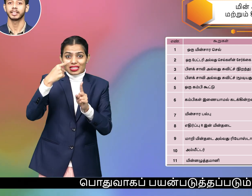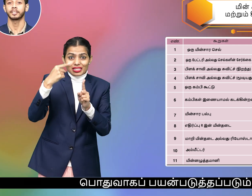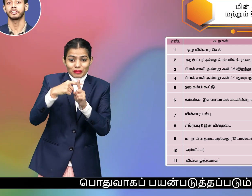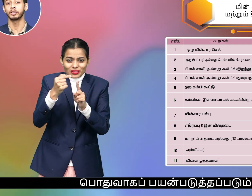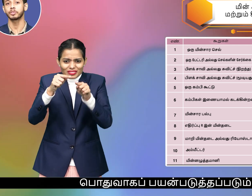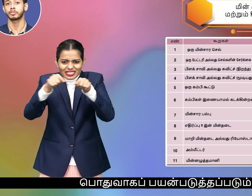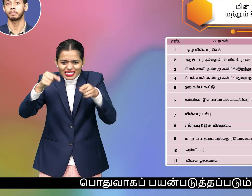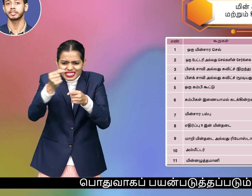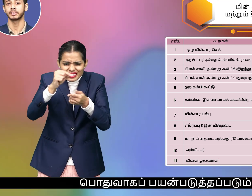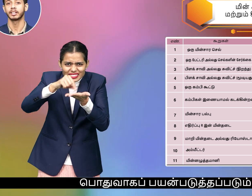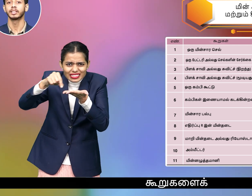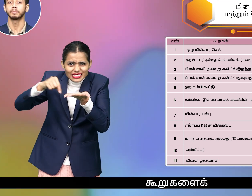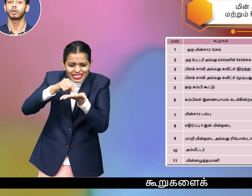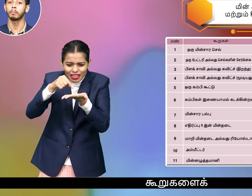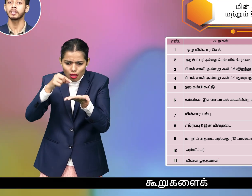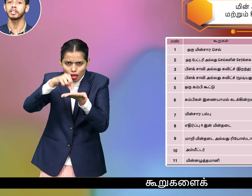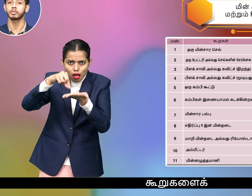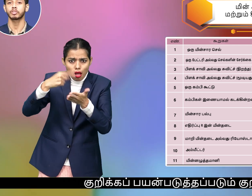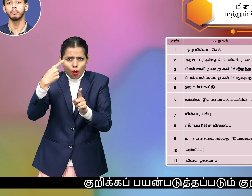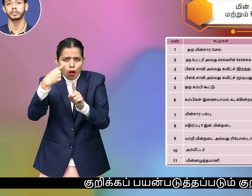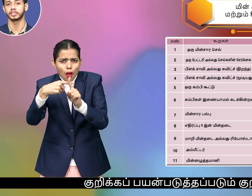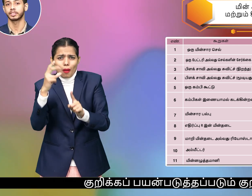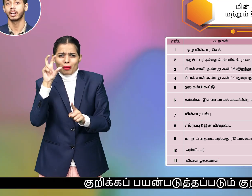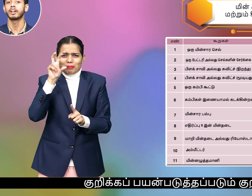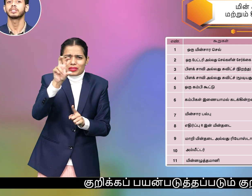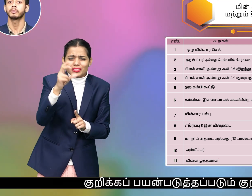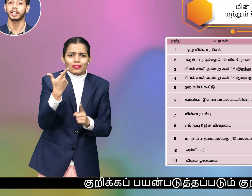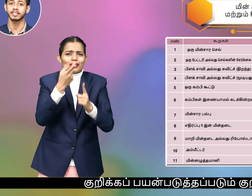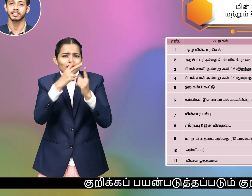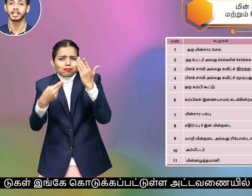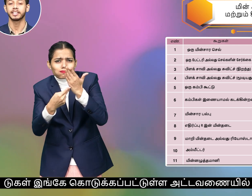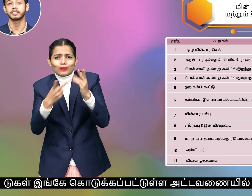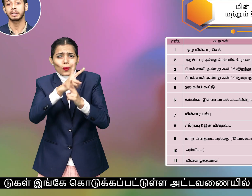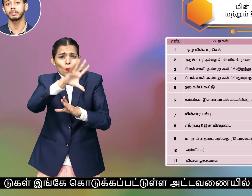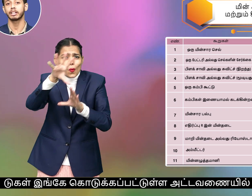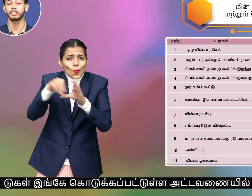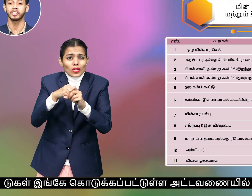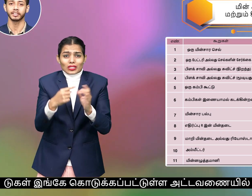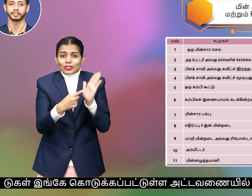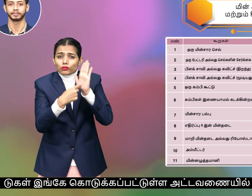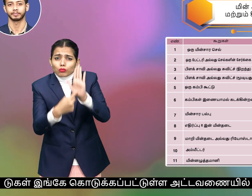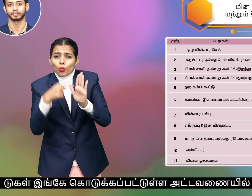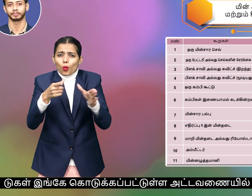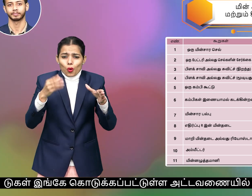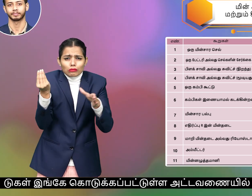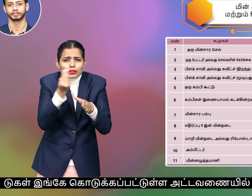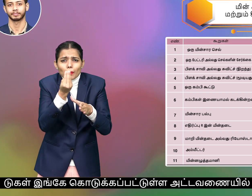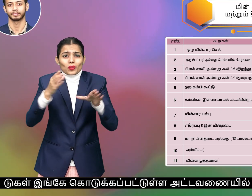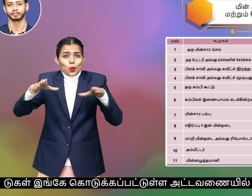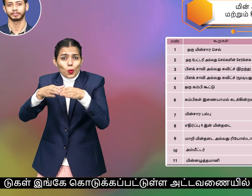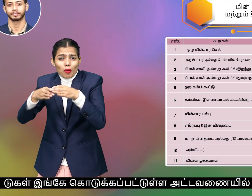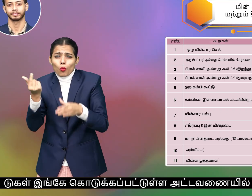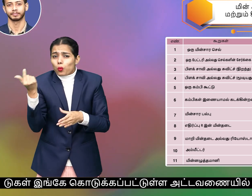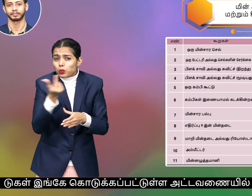பொதுவாக பயன்படுத்தப்படும் சில கூறுகளை குறிக்க பயன்படுத்தப்படும் குறியீடுகள் இங்கே கொடுக்கப்பட்டுள்ள